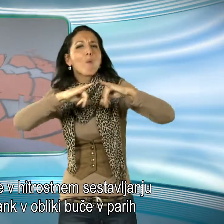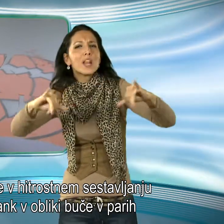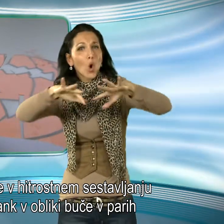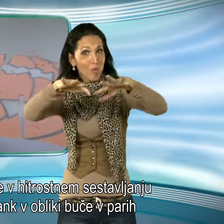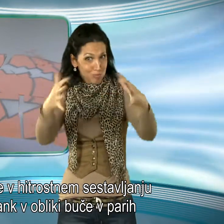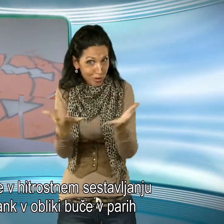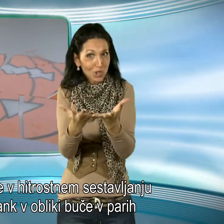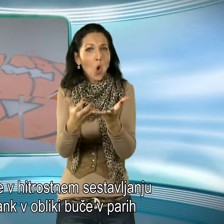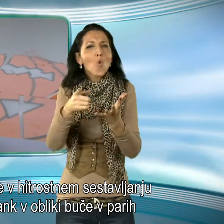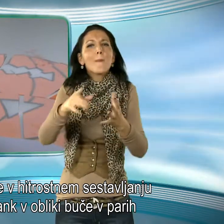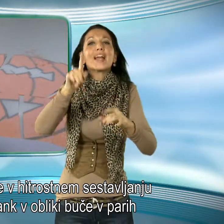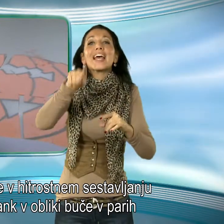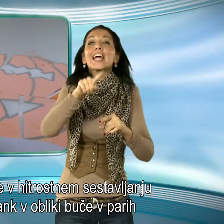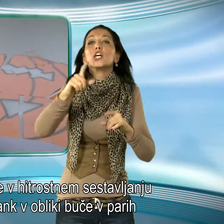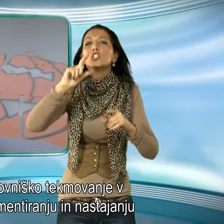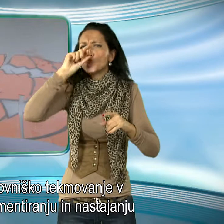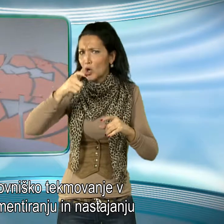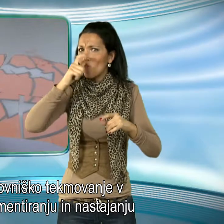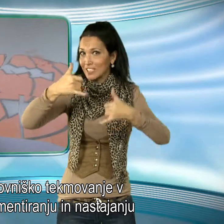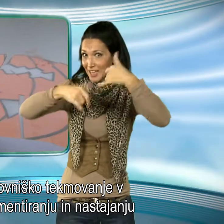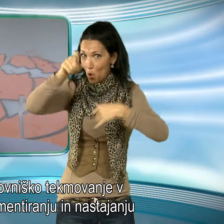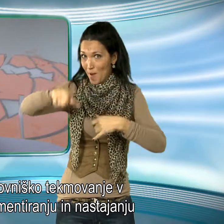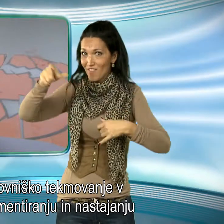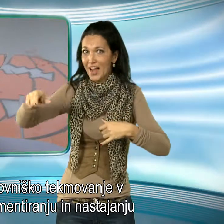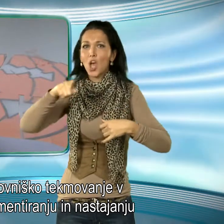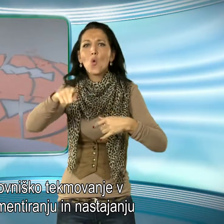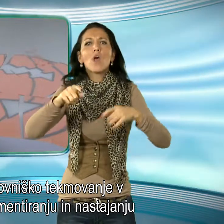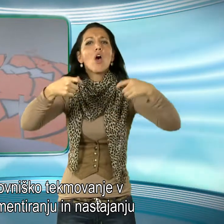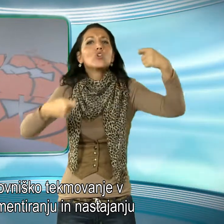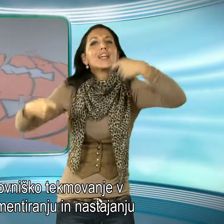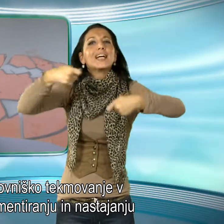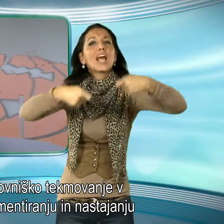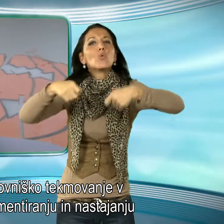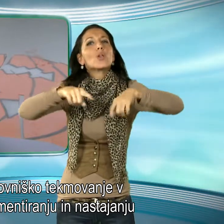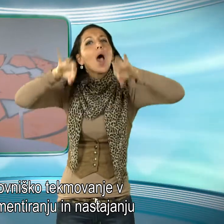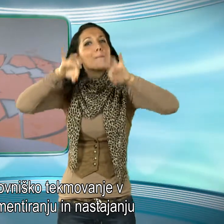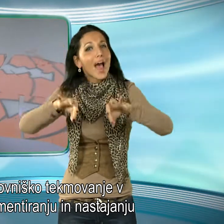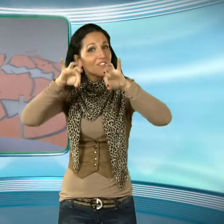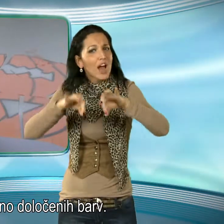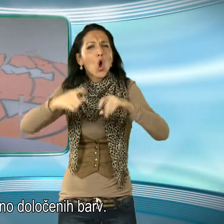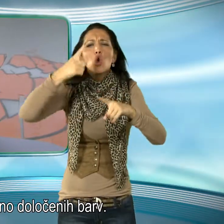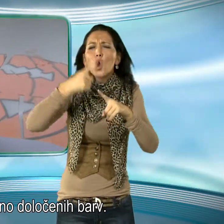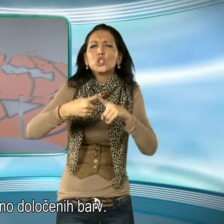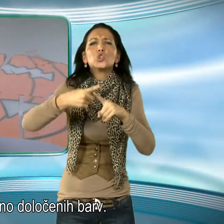v parih in čarovniško tekmovanje v eksperimentiranju in nastajanju točno določenih barv.